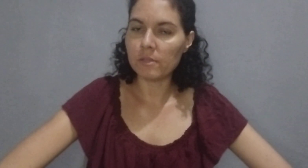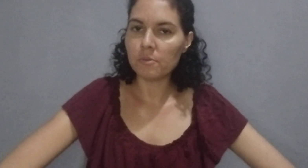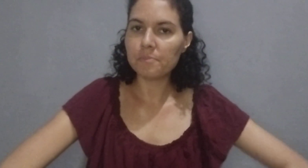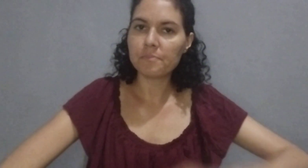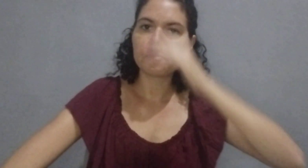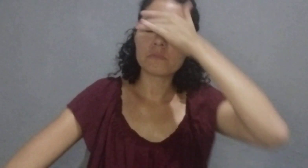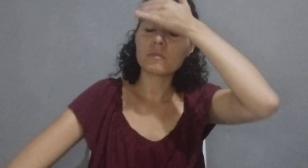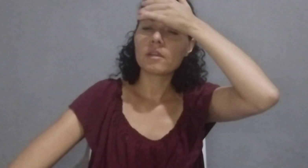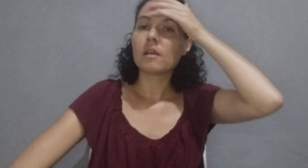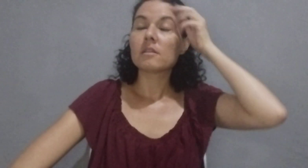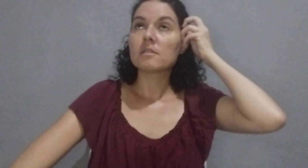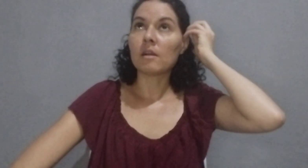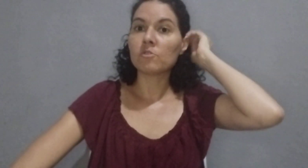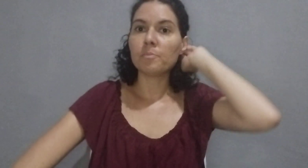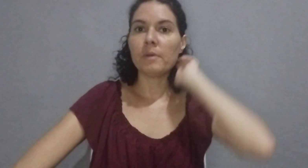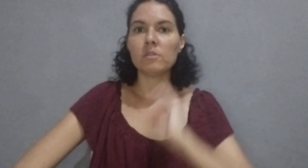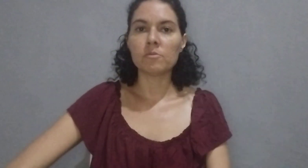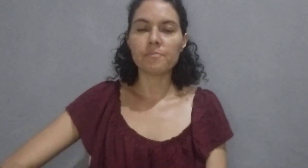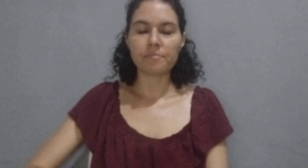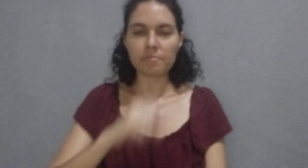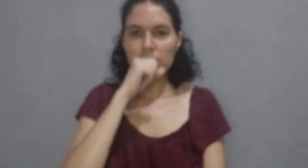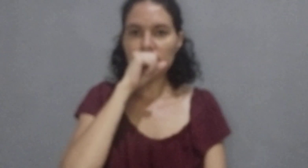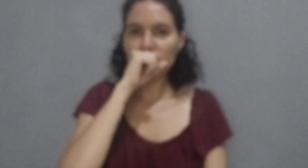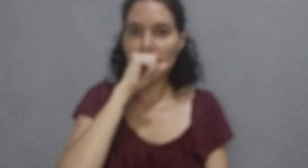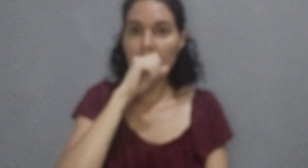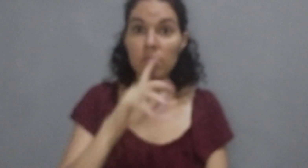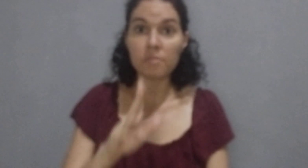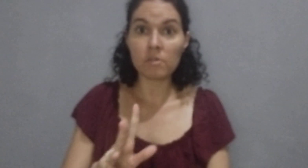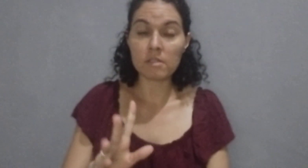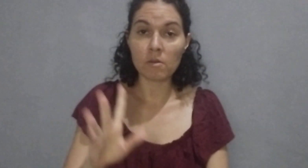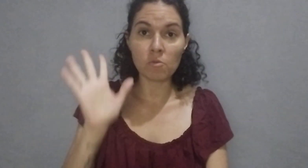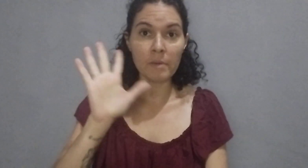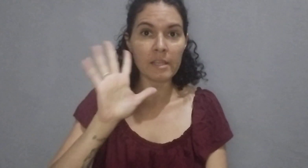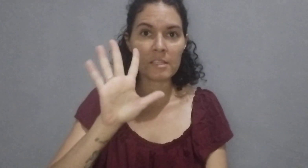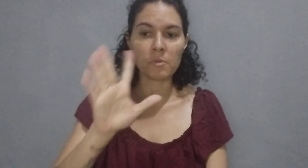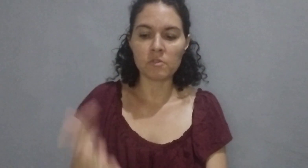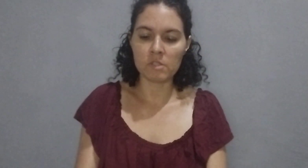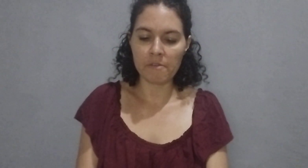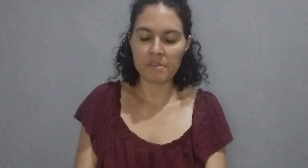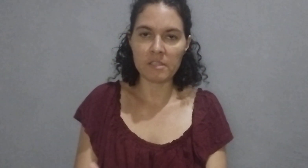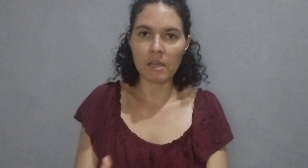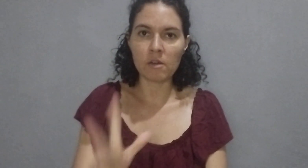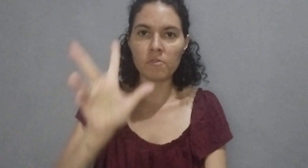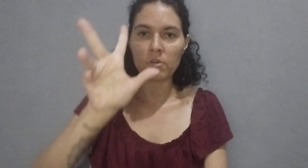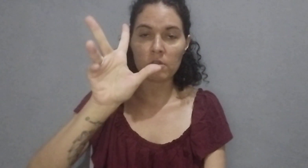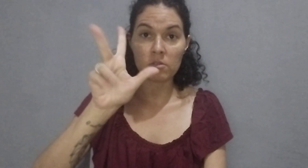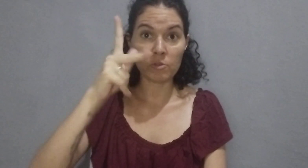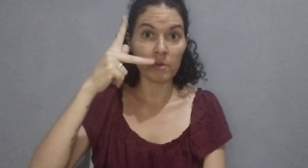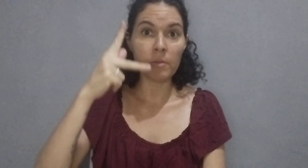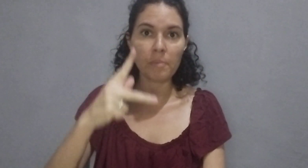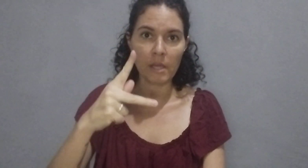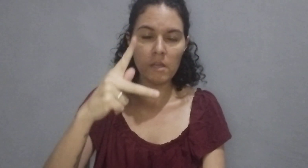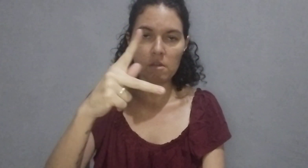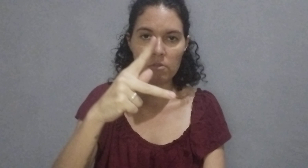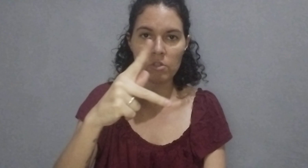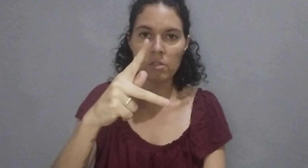Pedro. Sinal de Pedro é a configuração, uma das mãos, você vai fazer a configuração de mão em P, que eu já ensinei